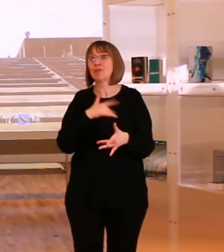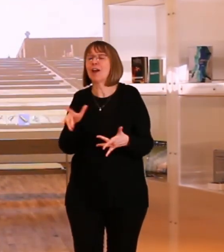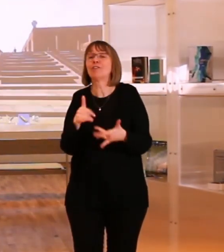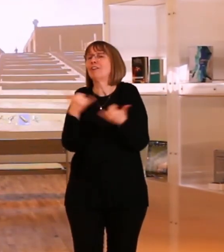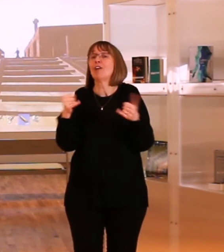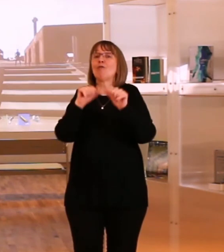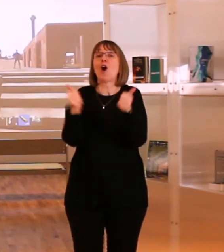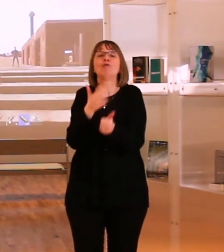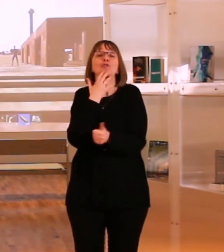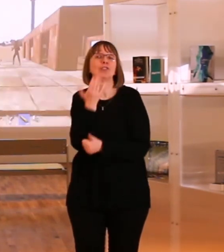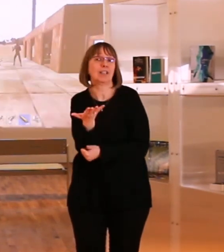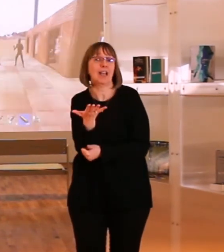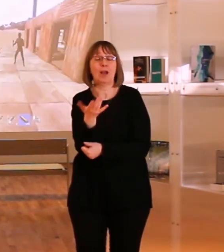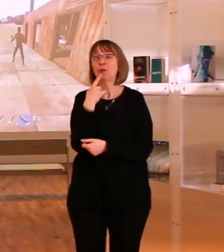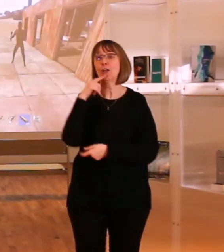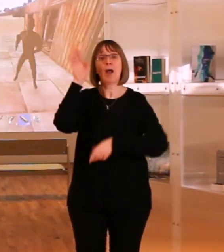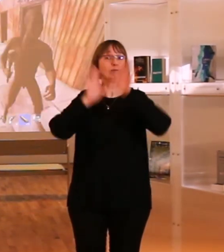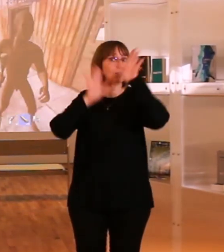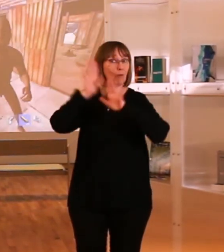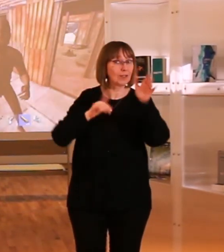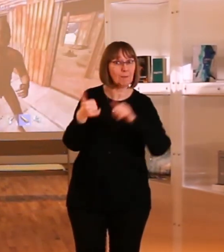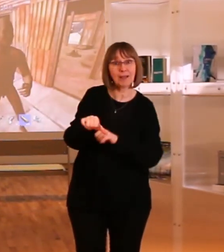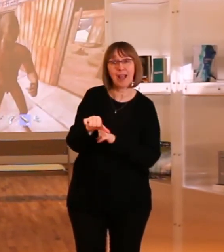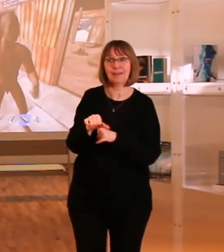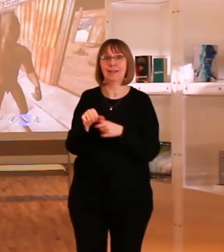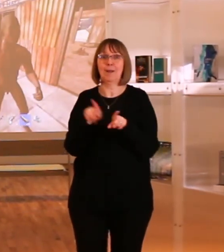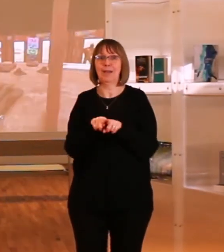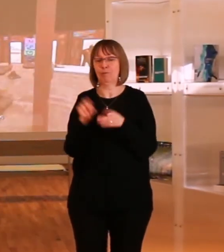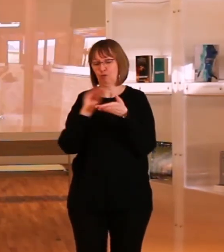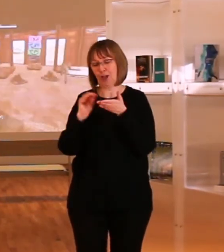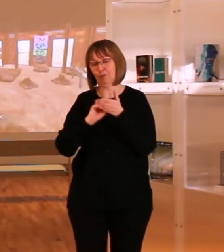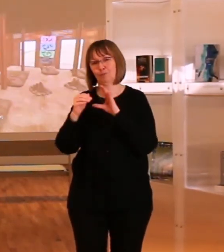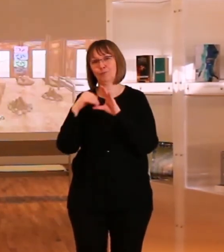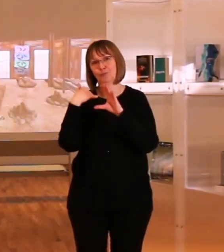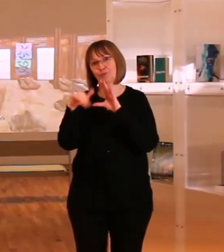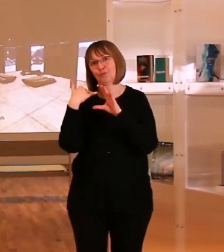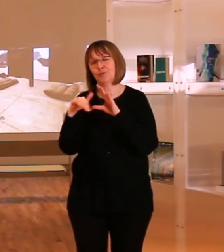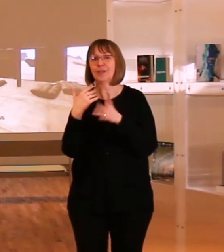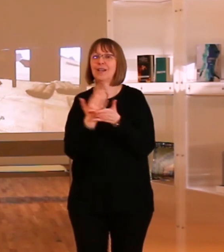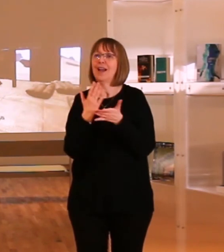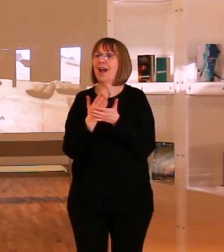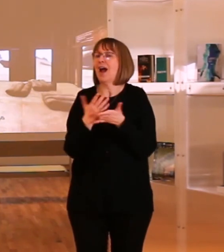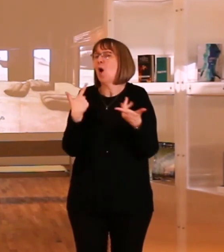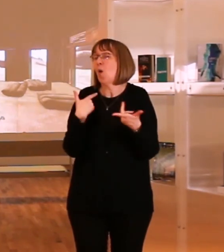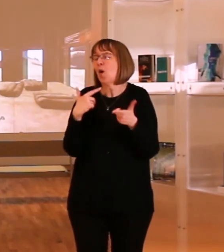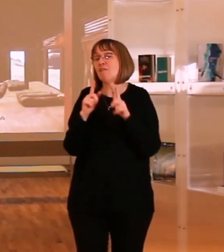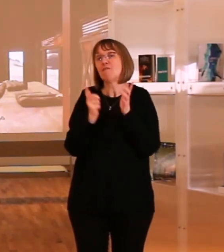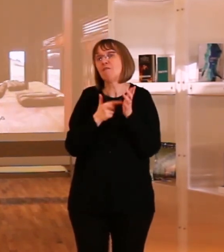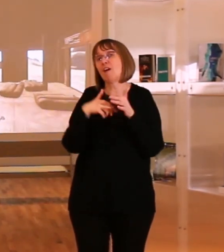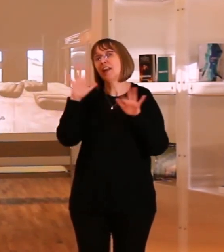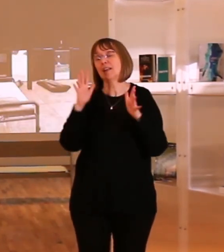Dort können Sie an Abstimmungen teilnehmen, mit uns schreiben, finden Sie weiterführende